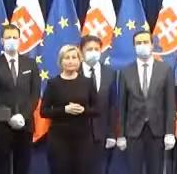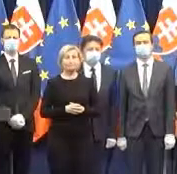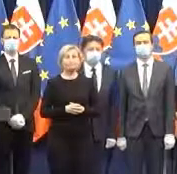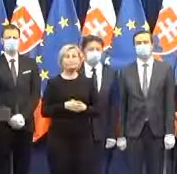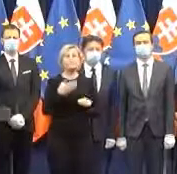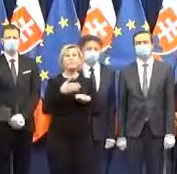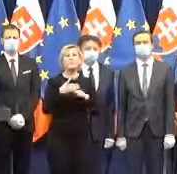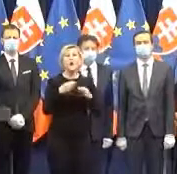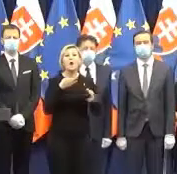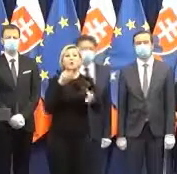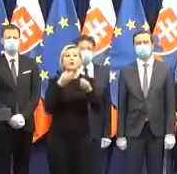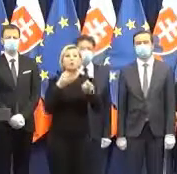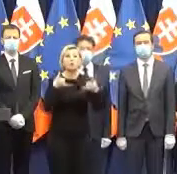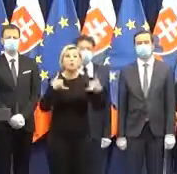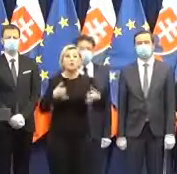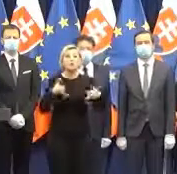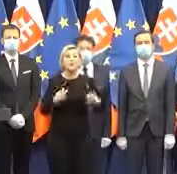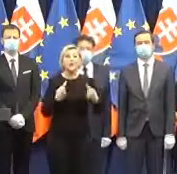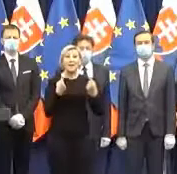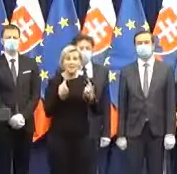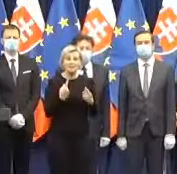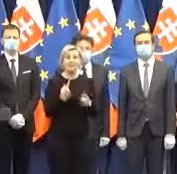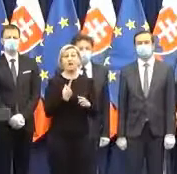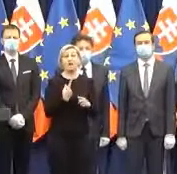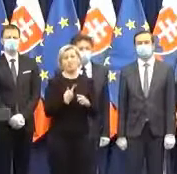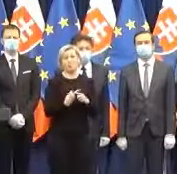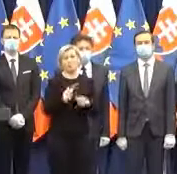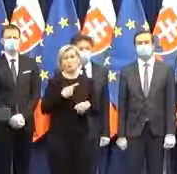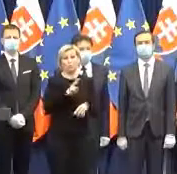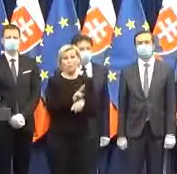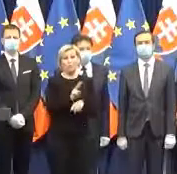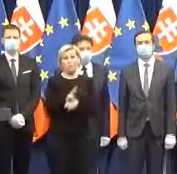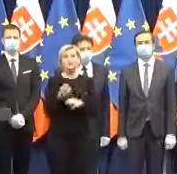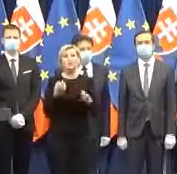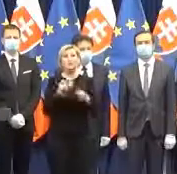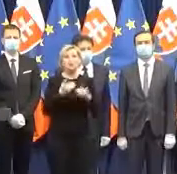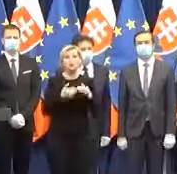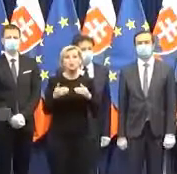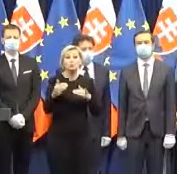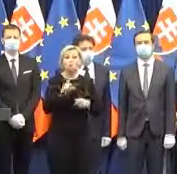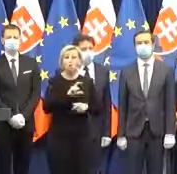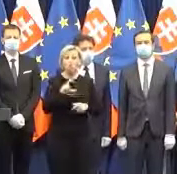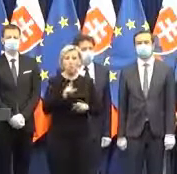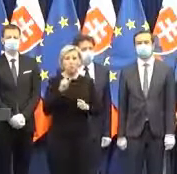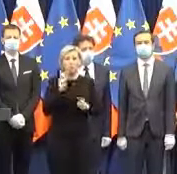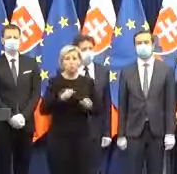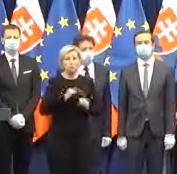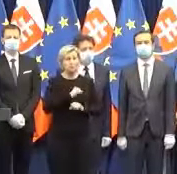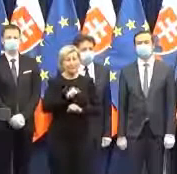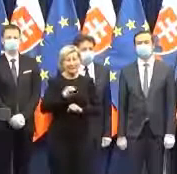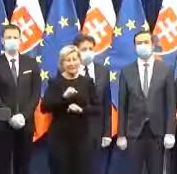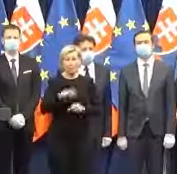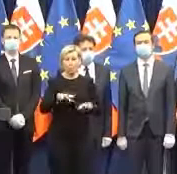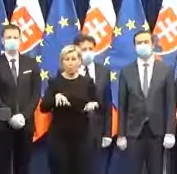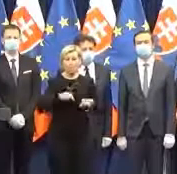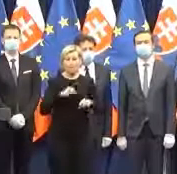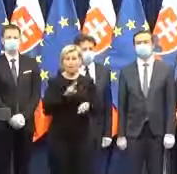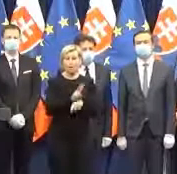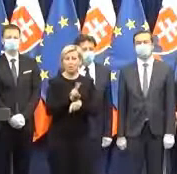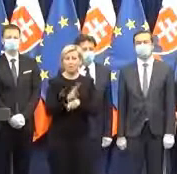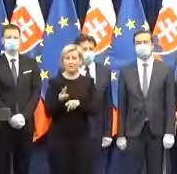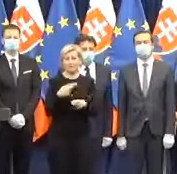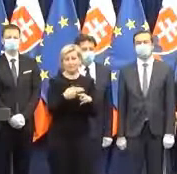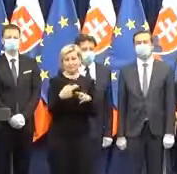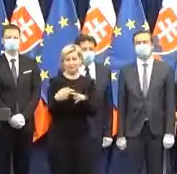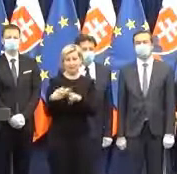teda o opatreniach, ktoré príjmeme, aby sme rýchlo tento stav napravili, vás budeme informovať po